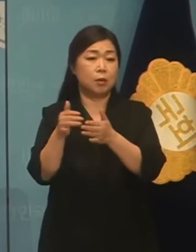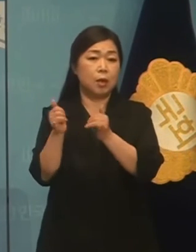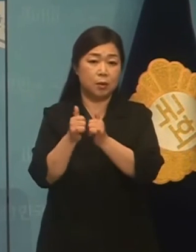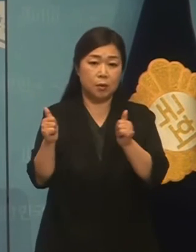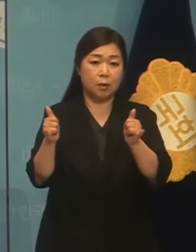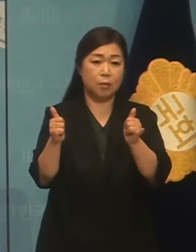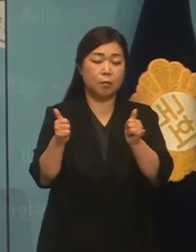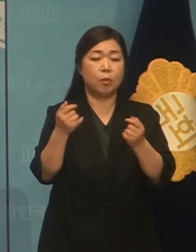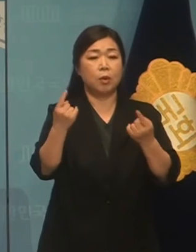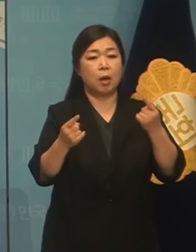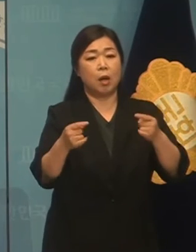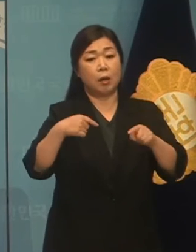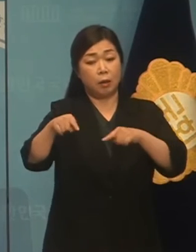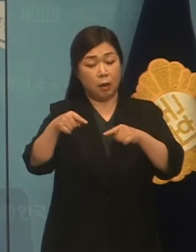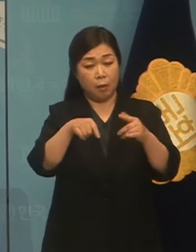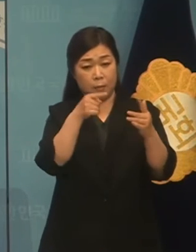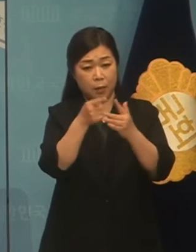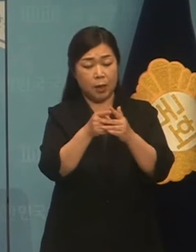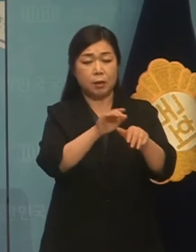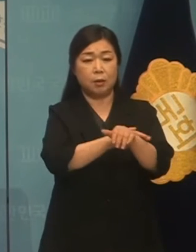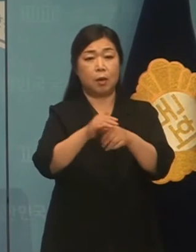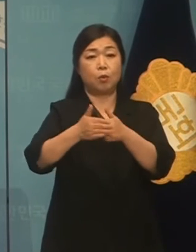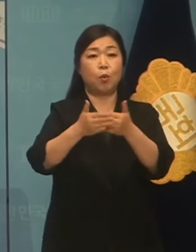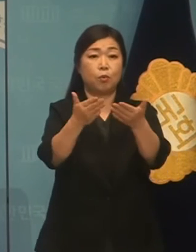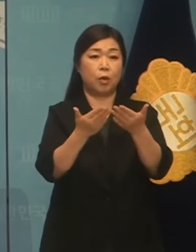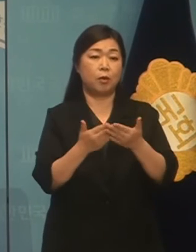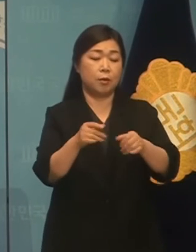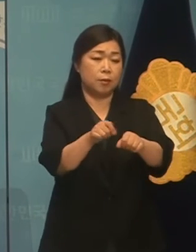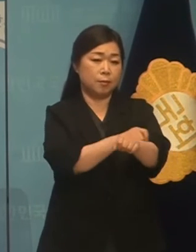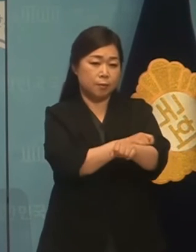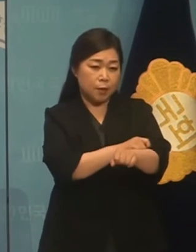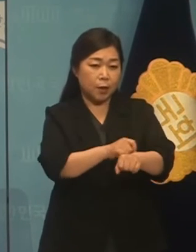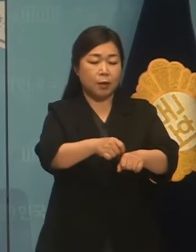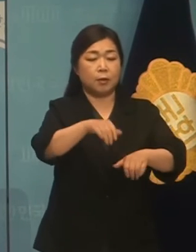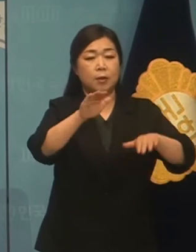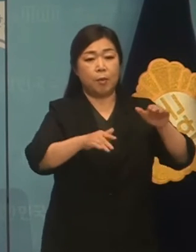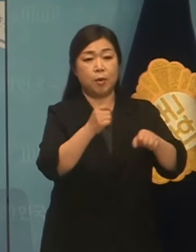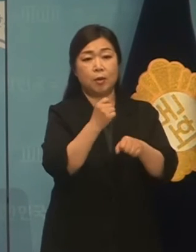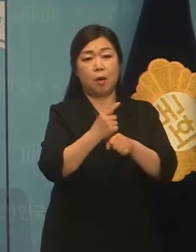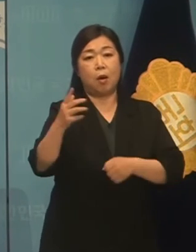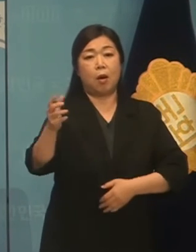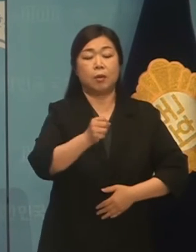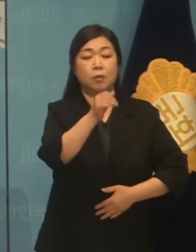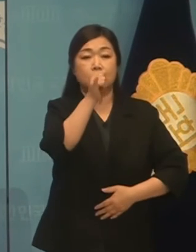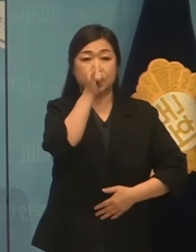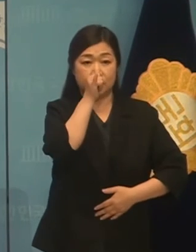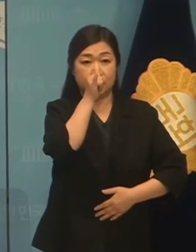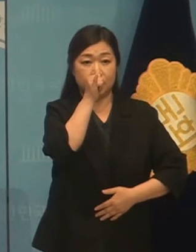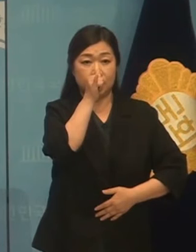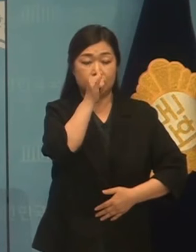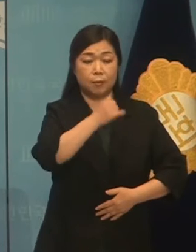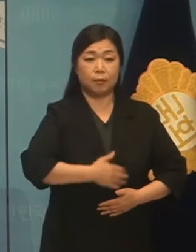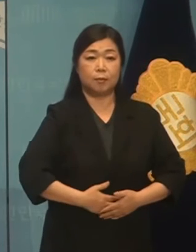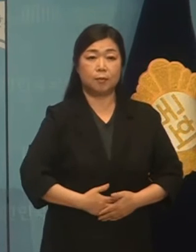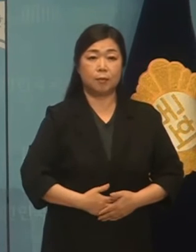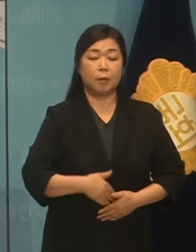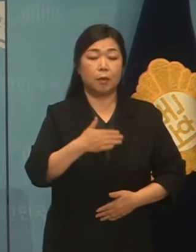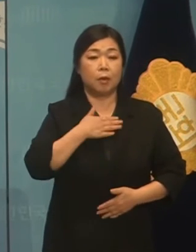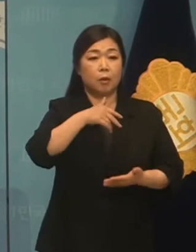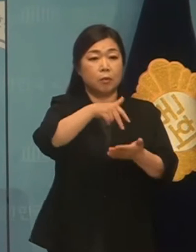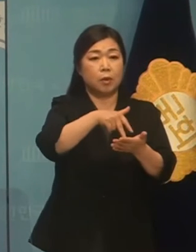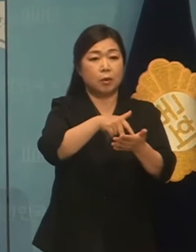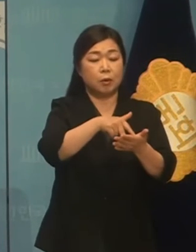출신보다 당의 외연에 훨씬 도움이 되는 특장과 차별성을 가지고 있습니다.